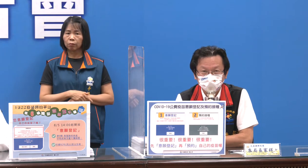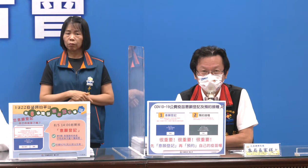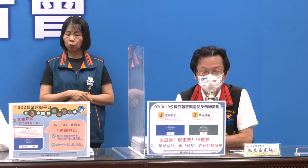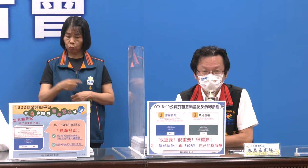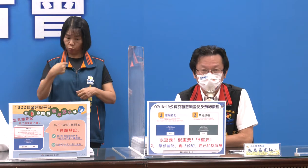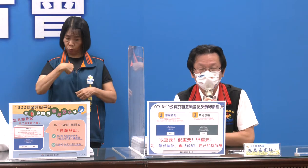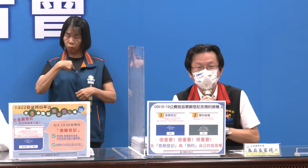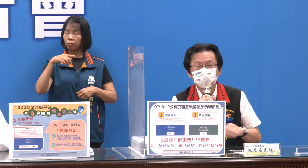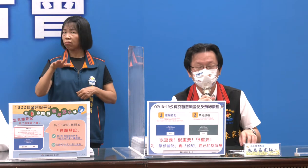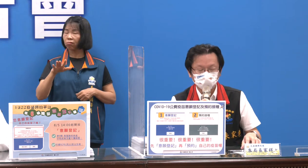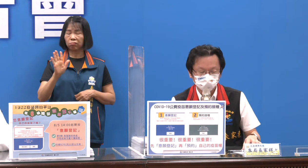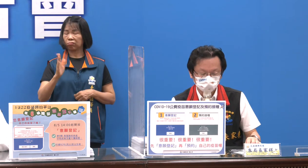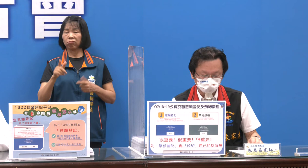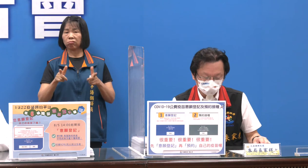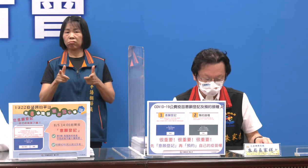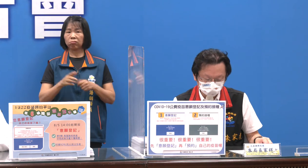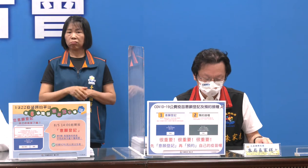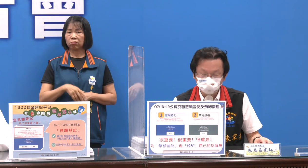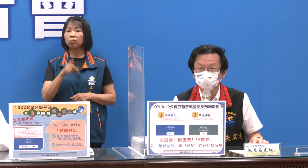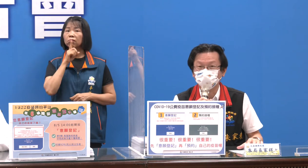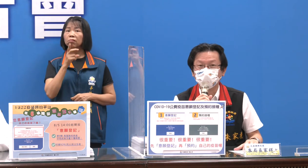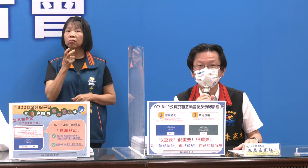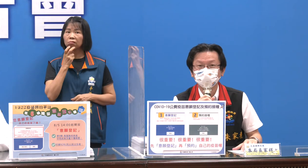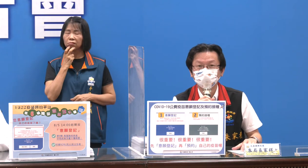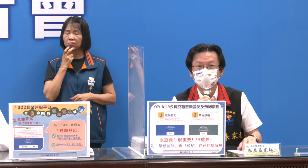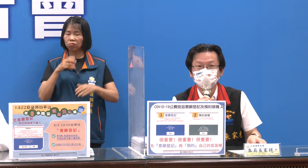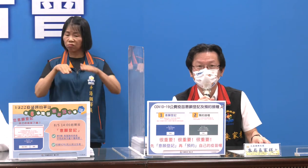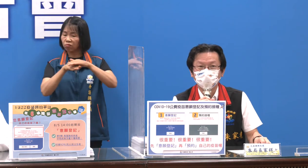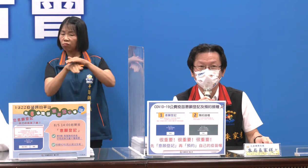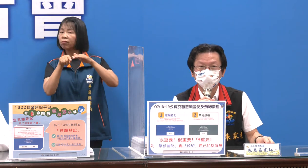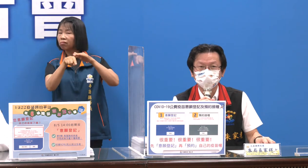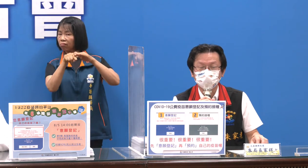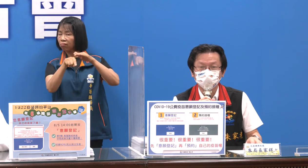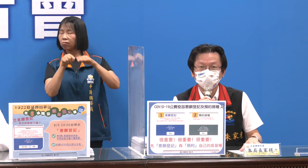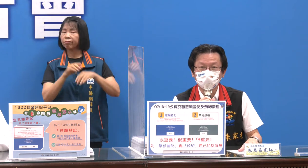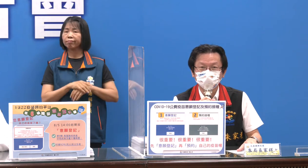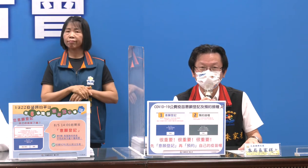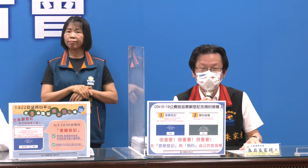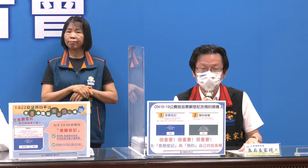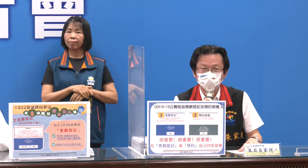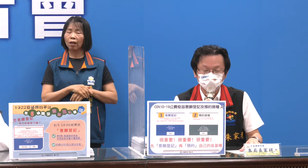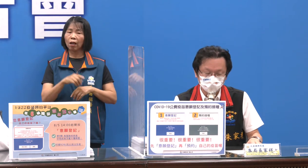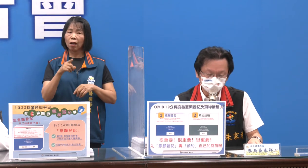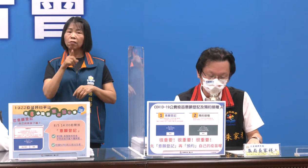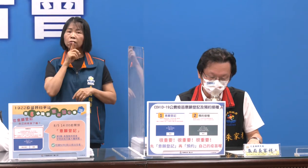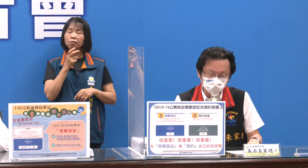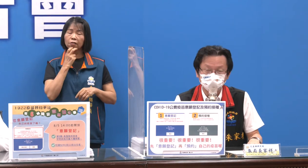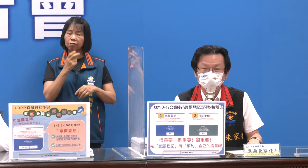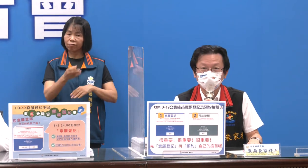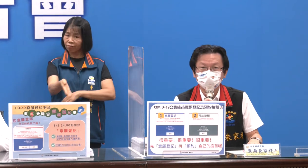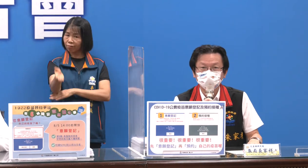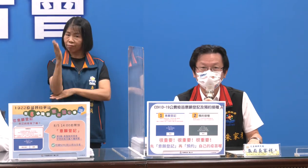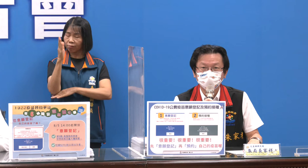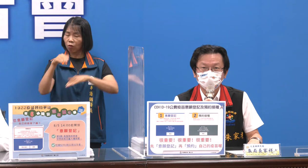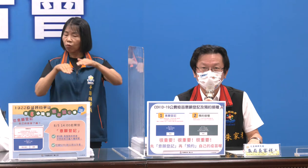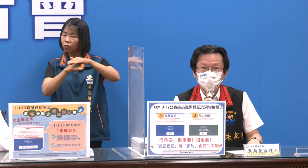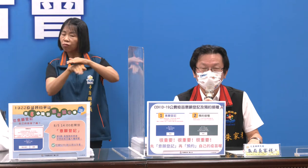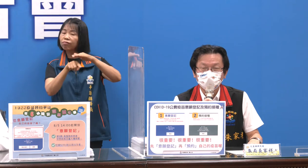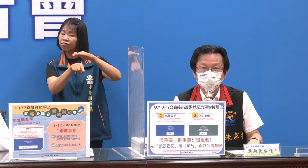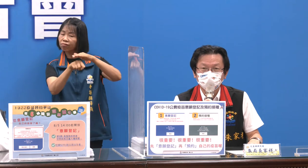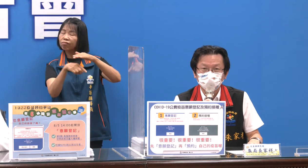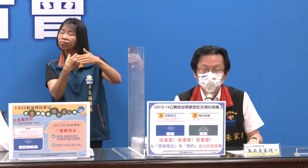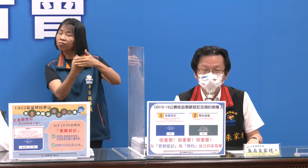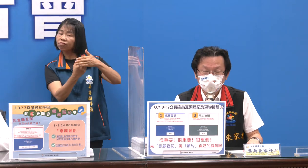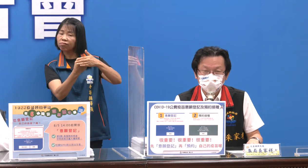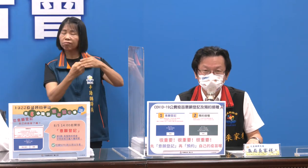局，你的疫苗在中央库房，在我们中央政府的中央库房里面。